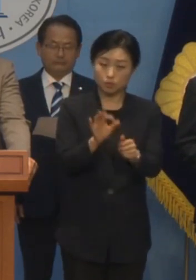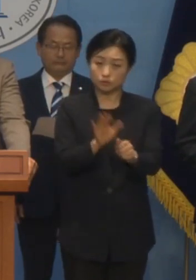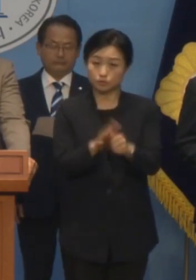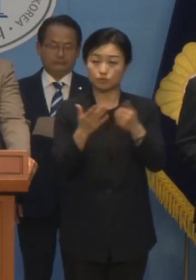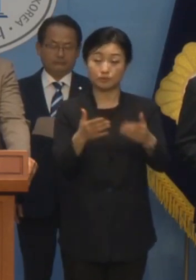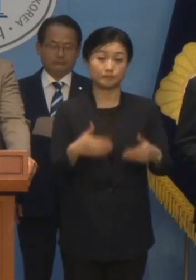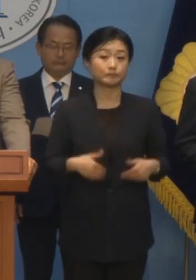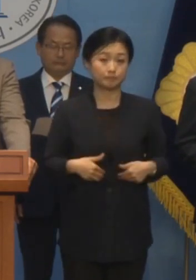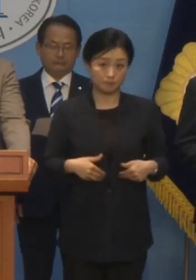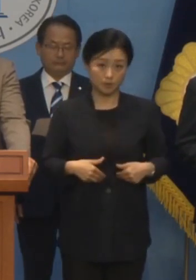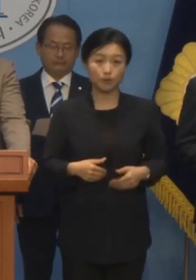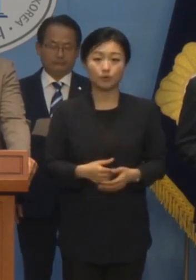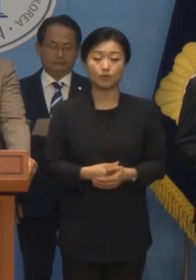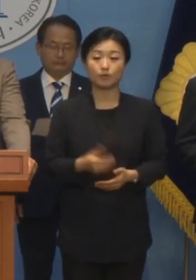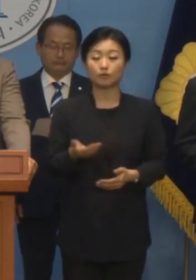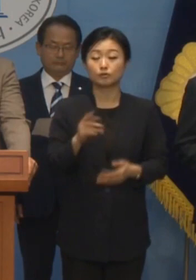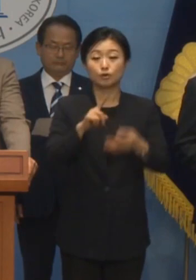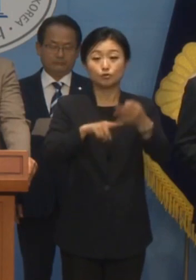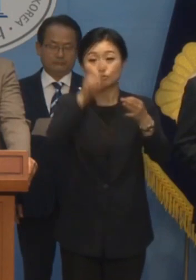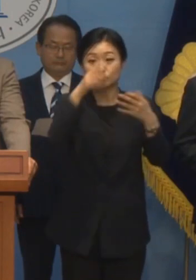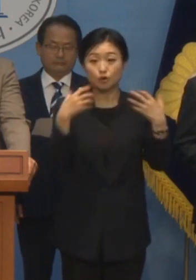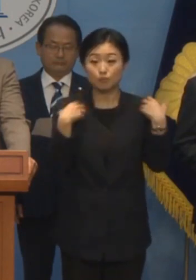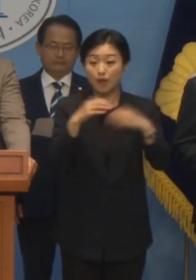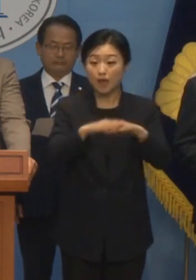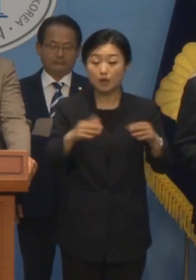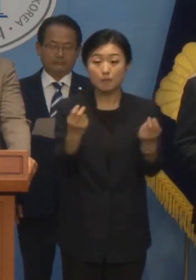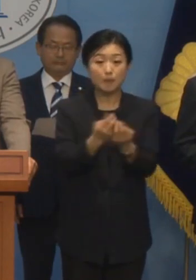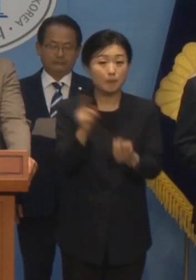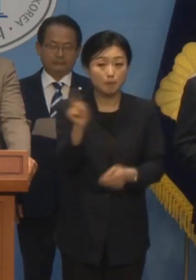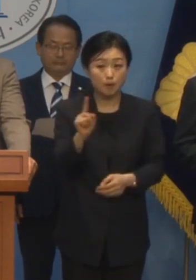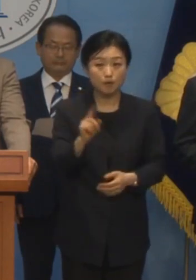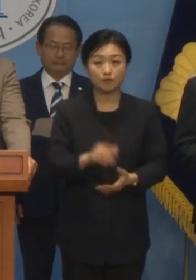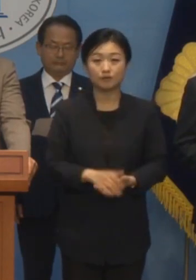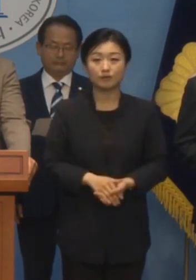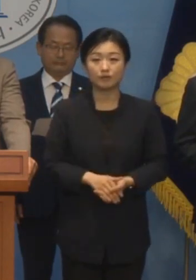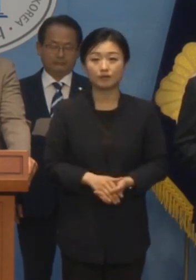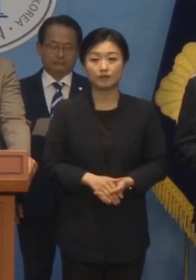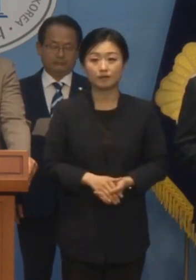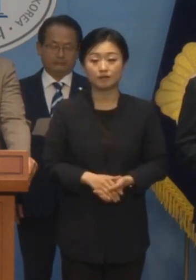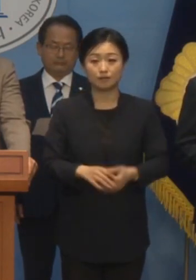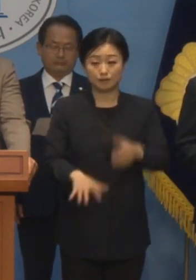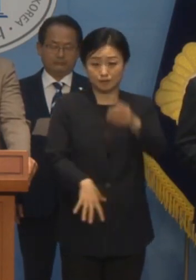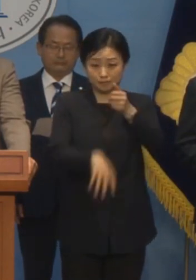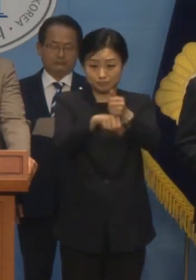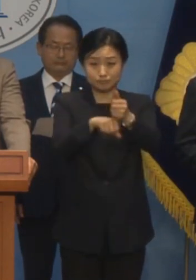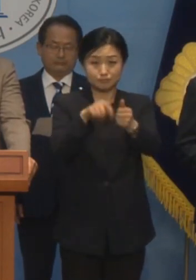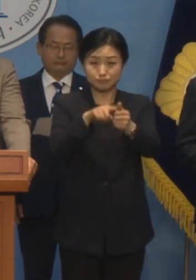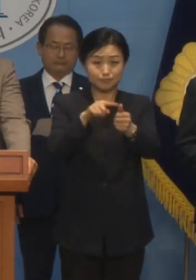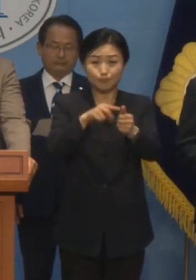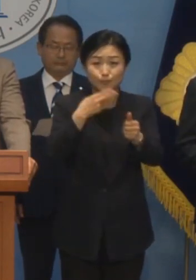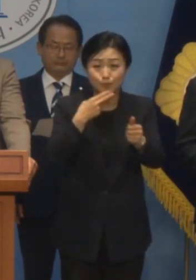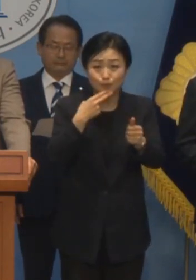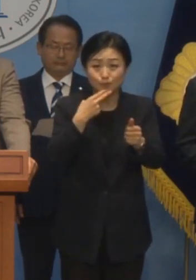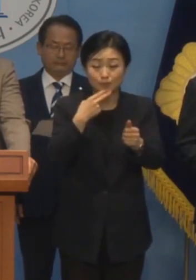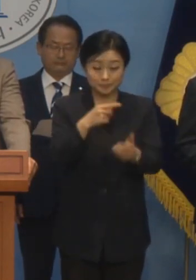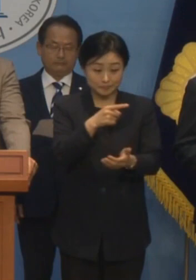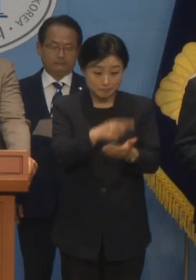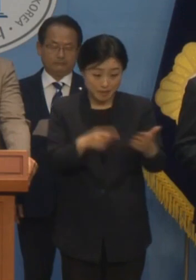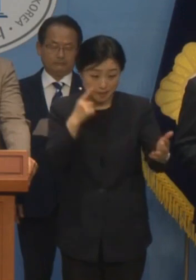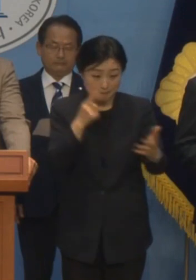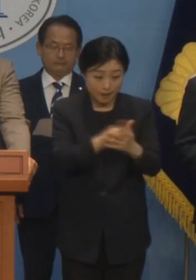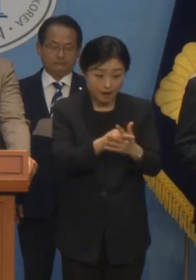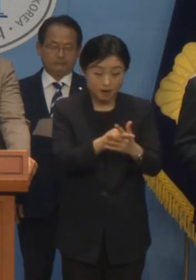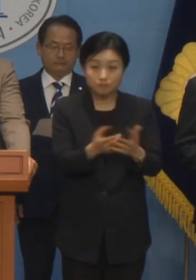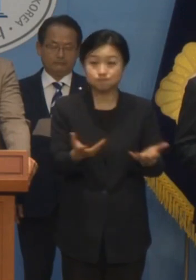합니다. 그런데 윤석열 정부의 대응 양상은 한마디로 컨트롤타워 부재입니다. 피해 현황은